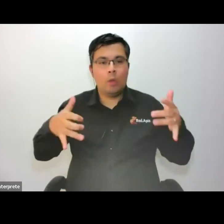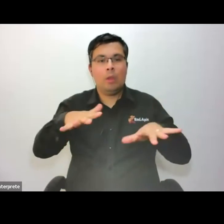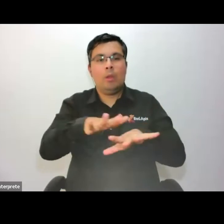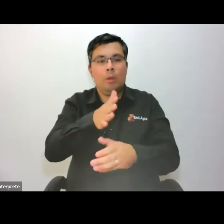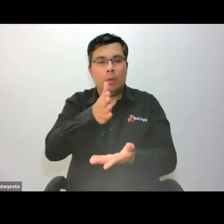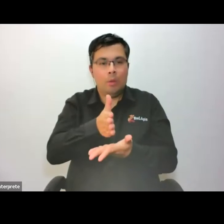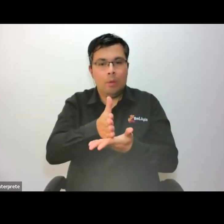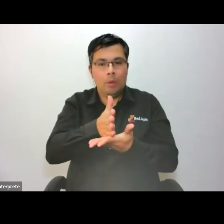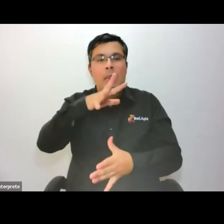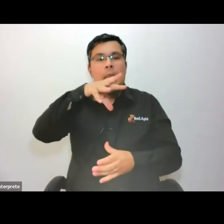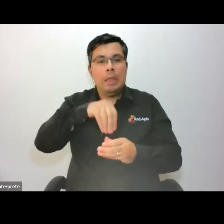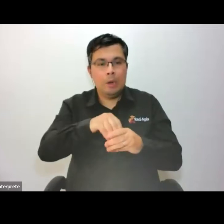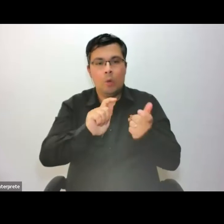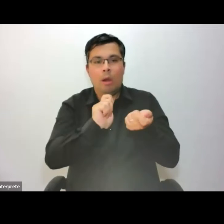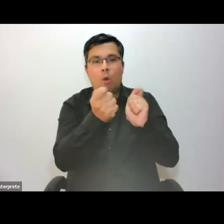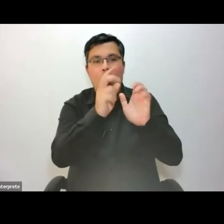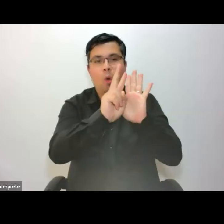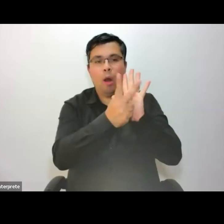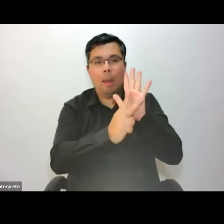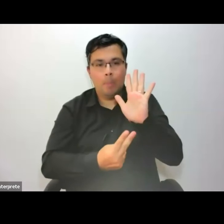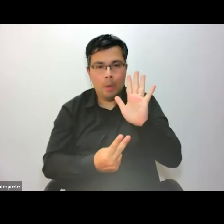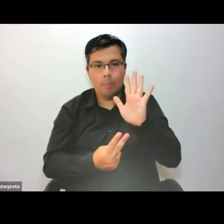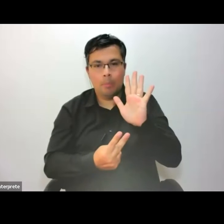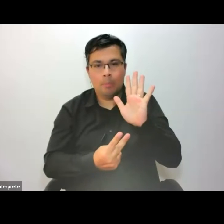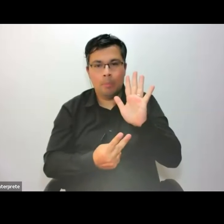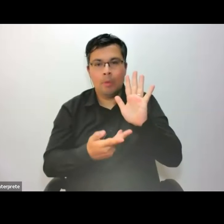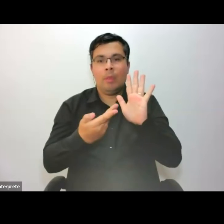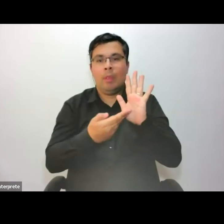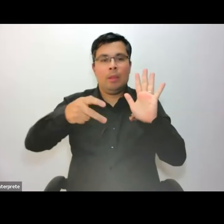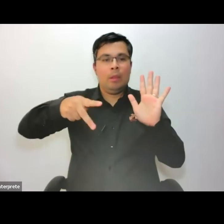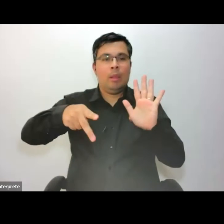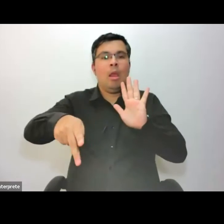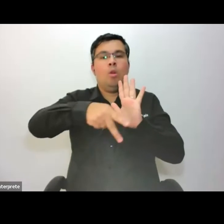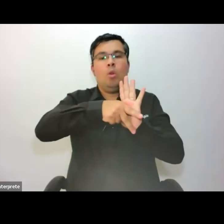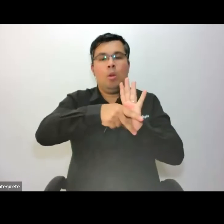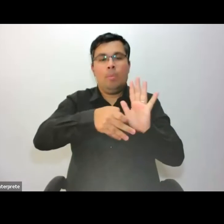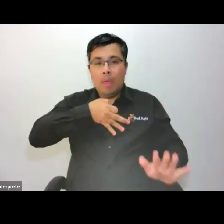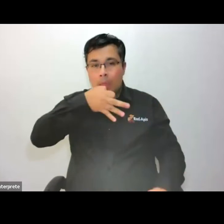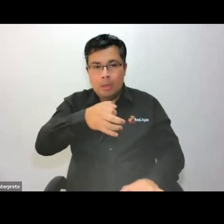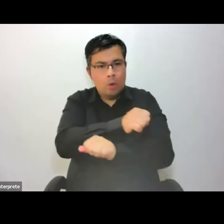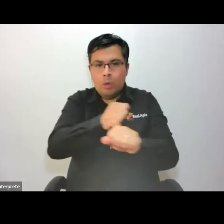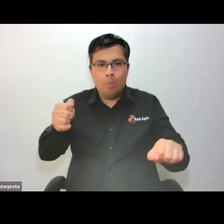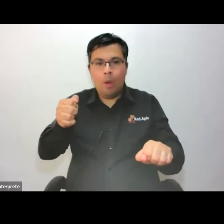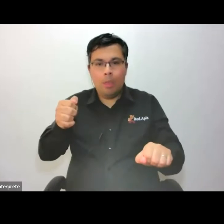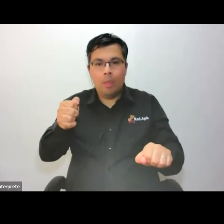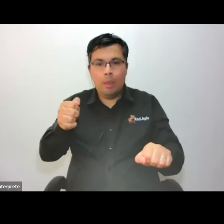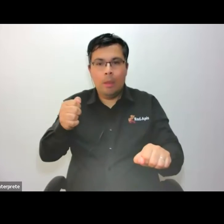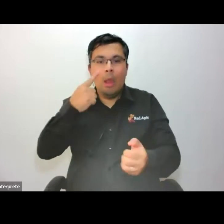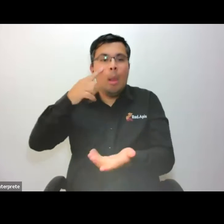la regulación que incorpora esta norma, establece que de ninguna manera se puede cobrar un arancel distinto a